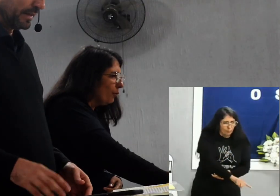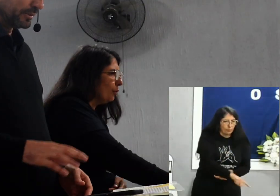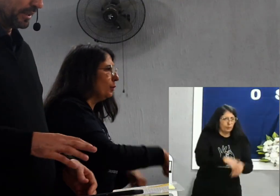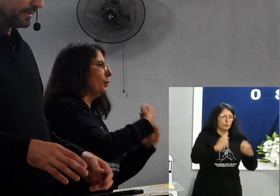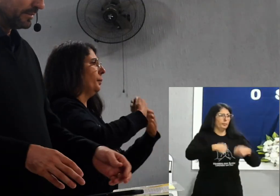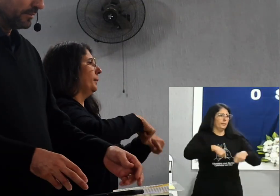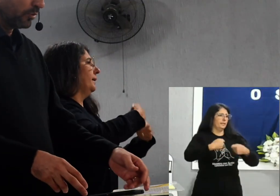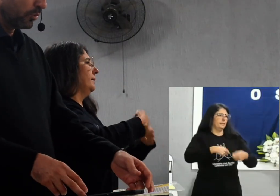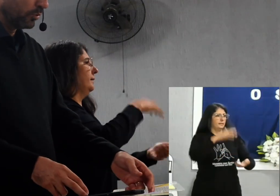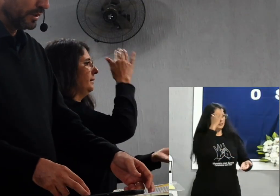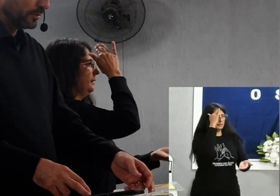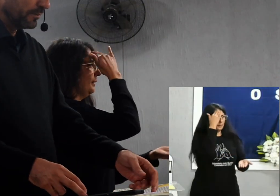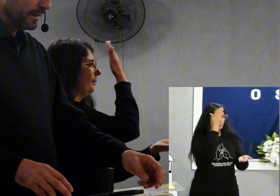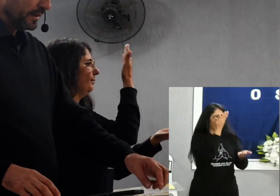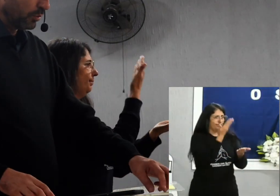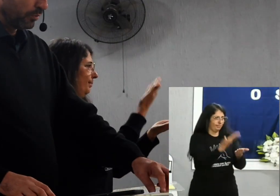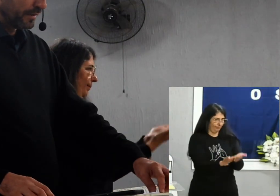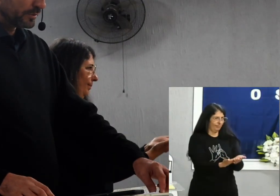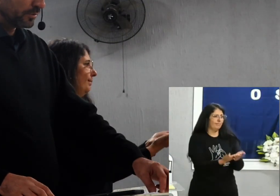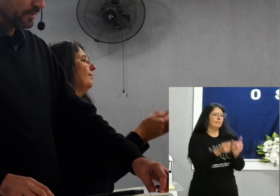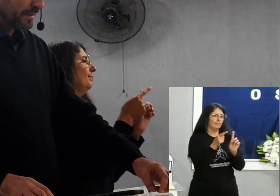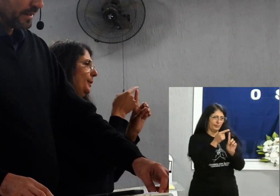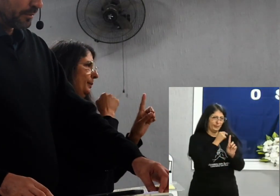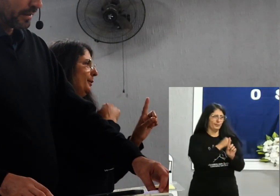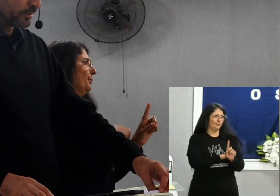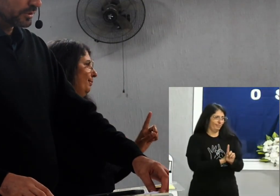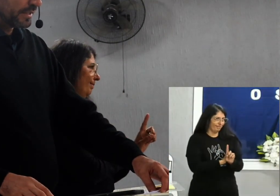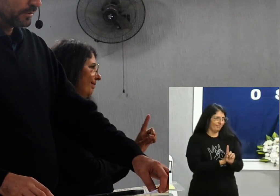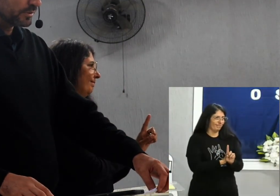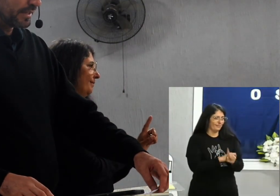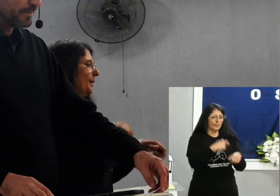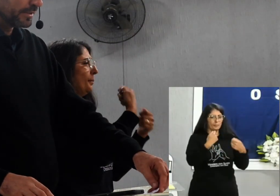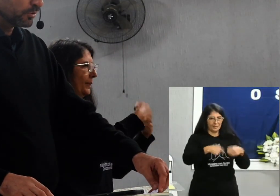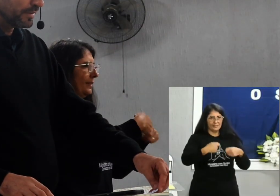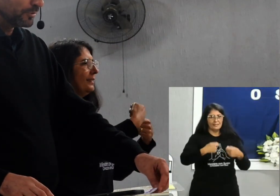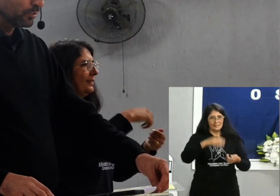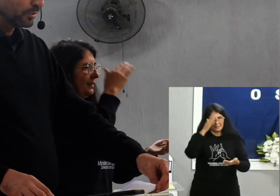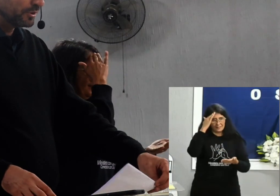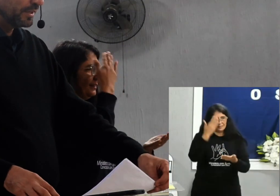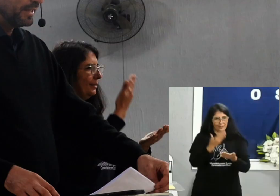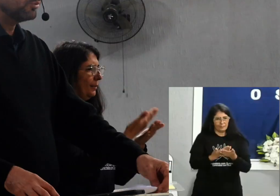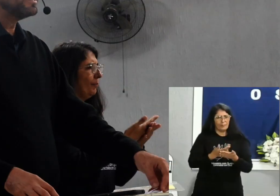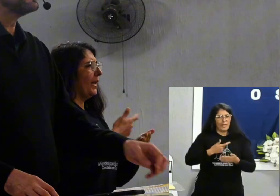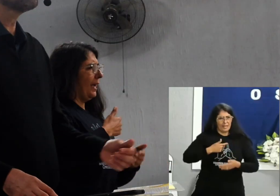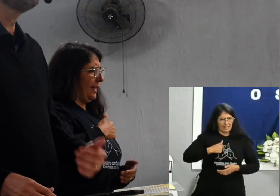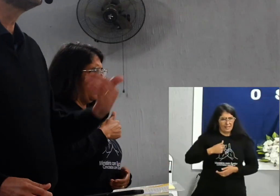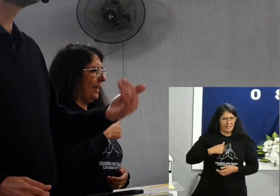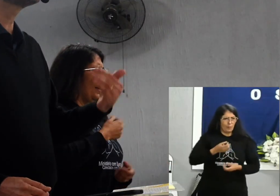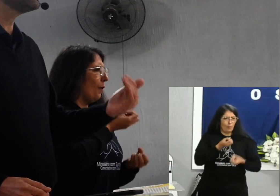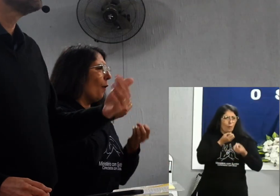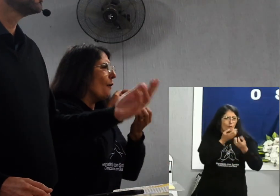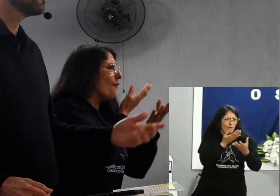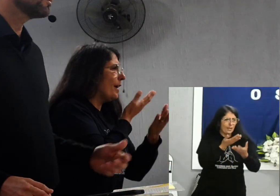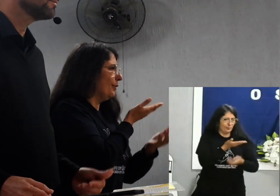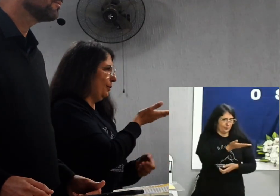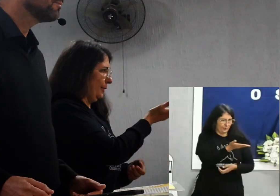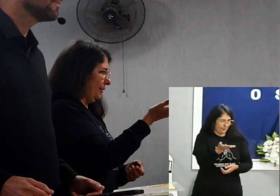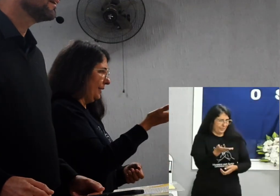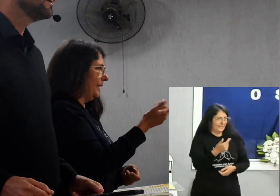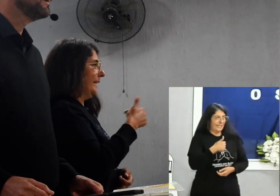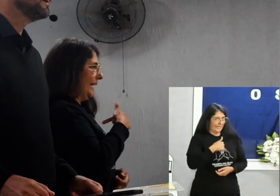aqui, já concluindo, eu confesso para os queridos que na minha juventude eu queria conhecer